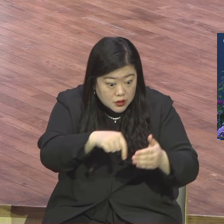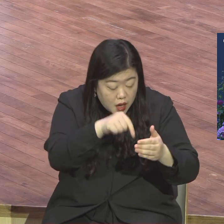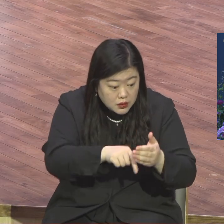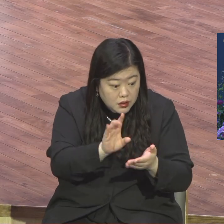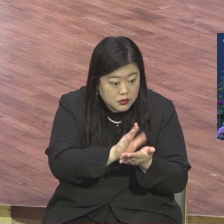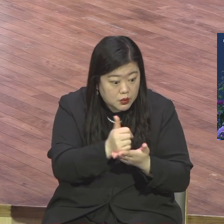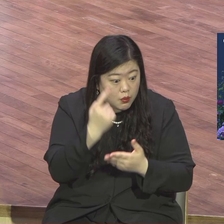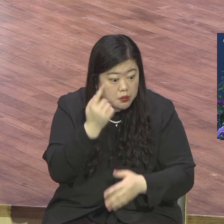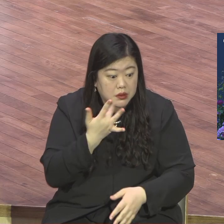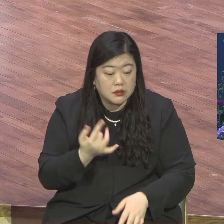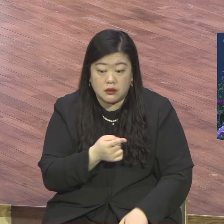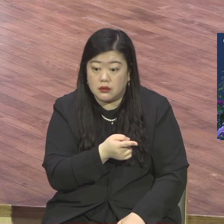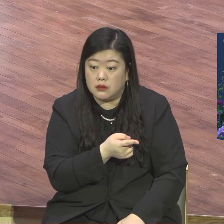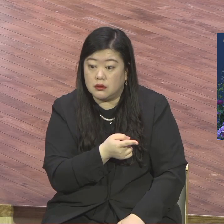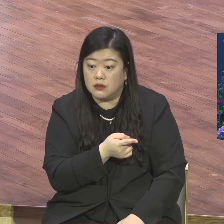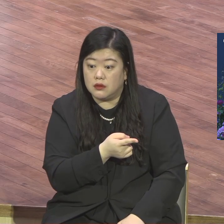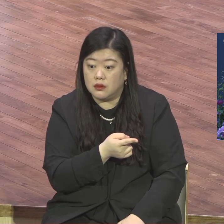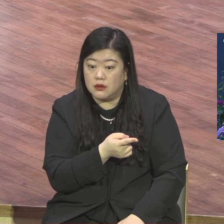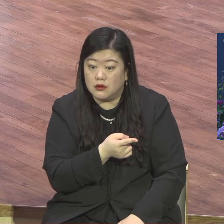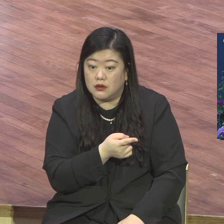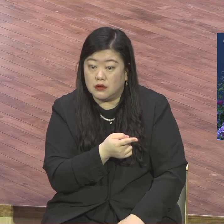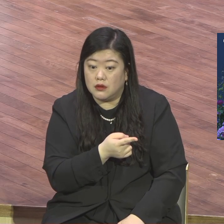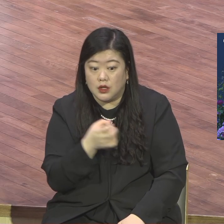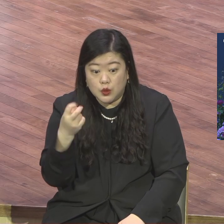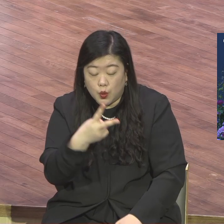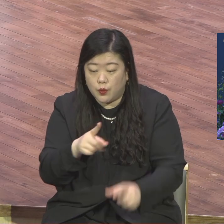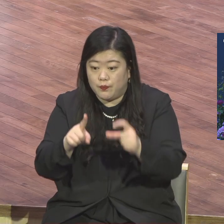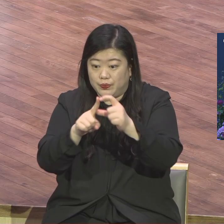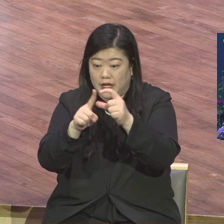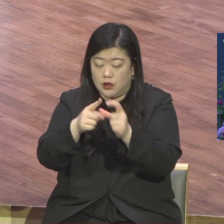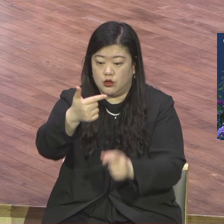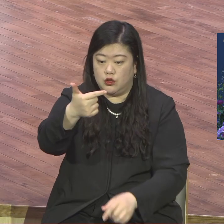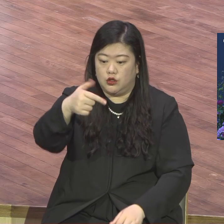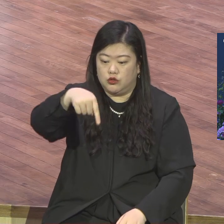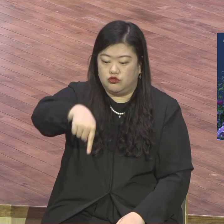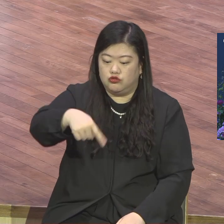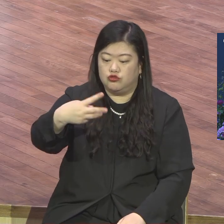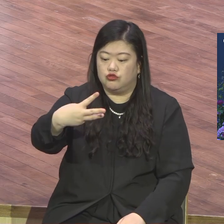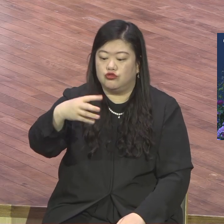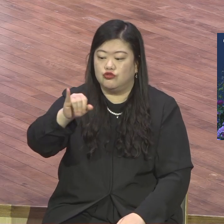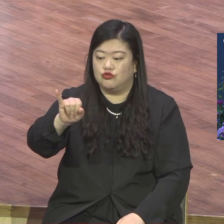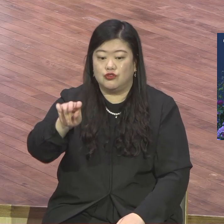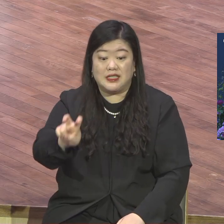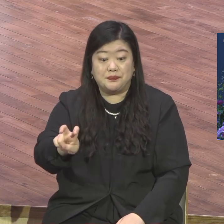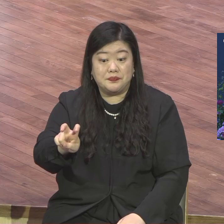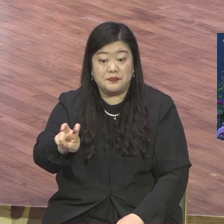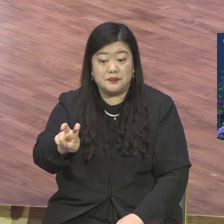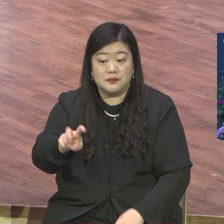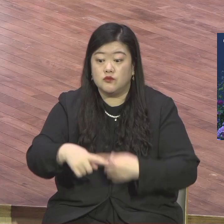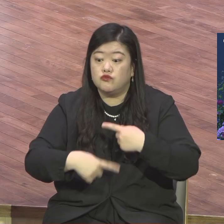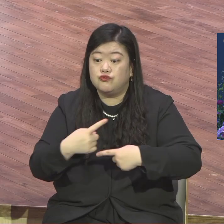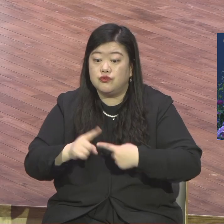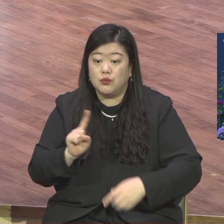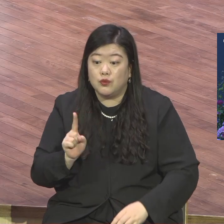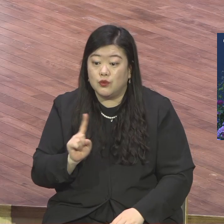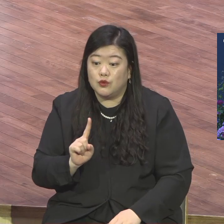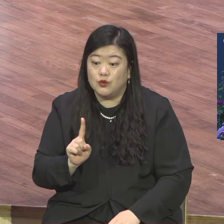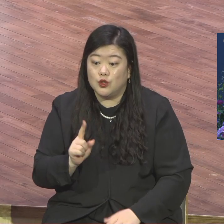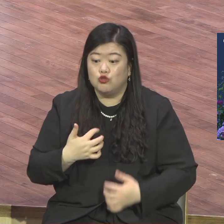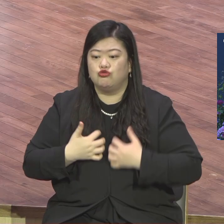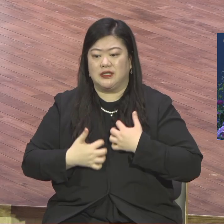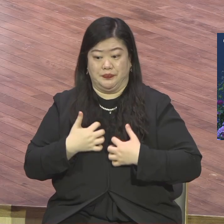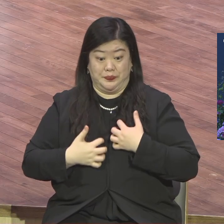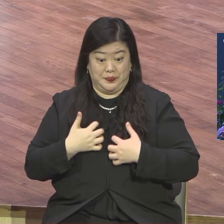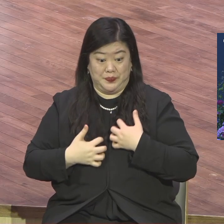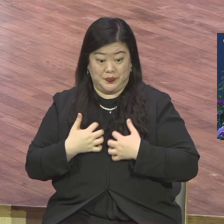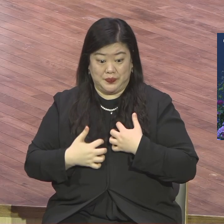교인들이 누림이란 단어 자체를 누린다 이 자체를